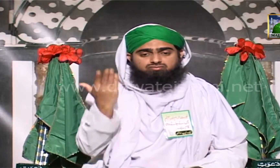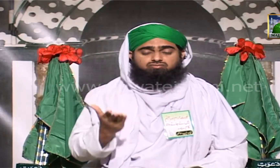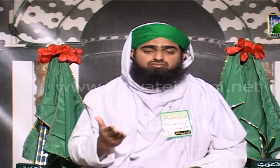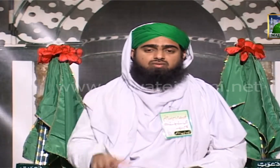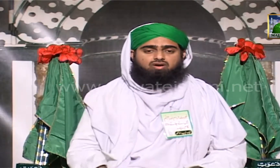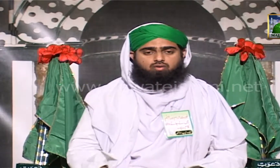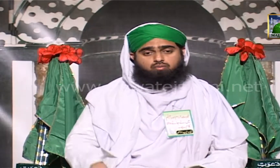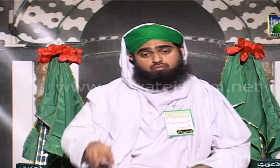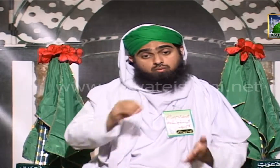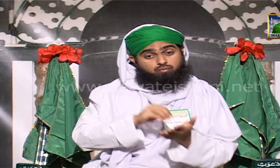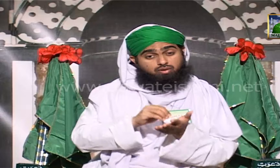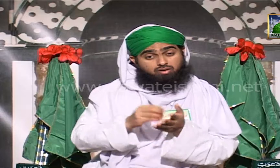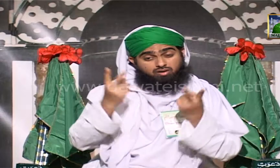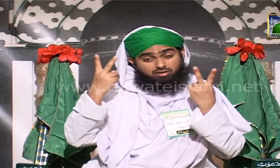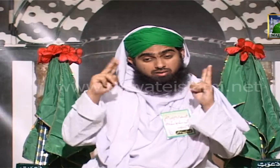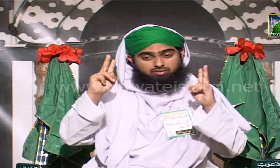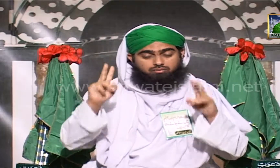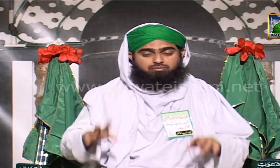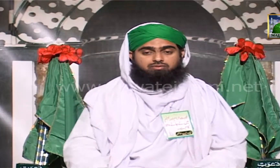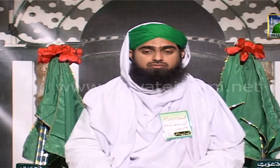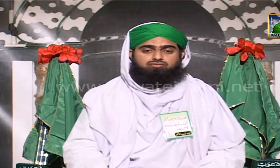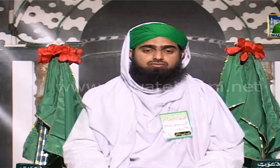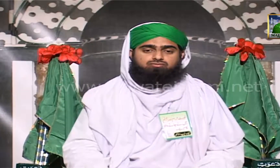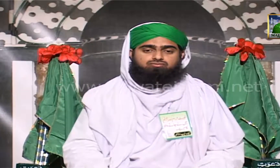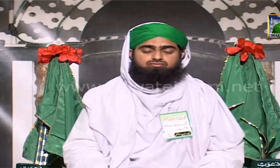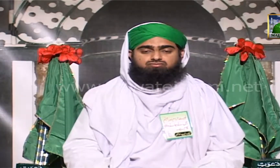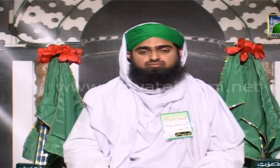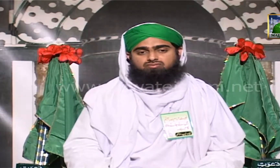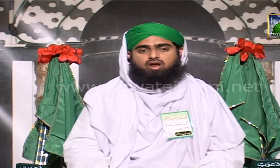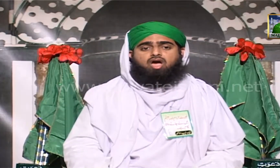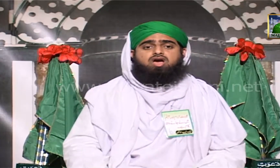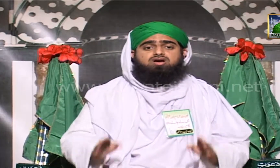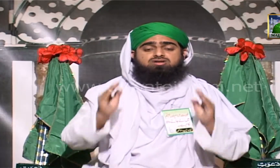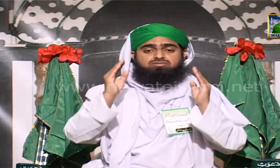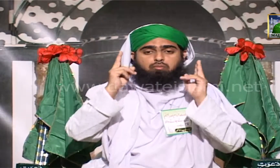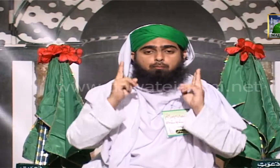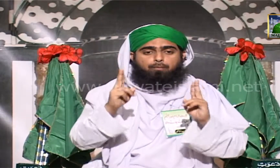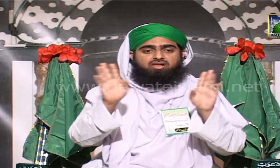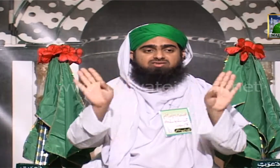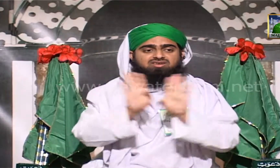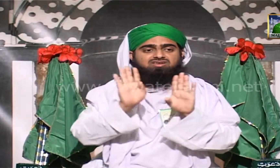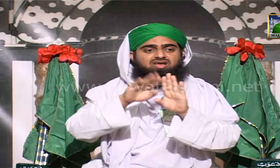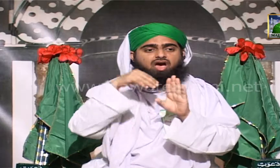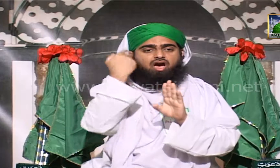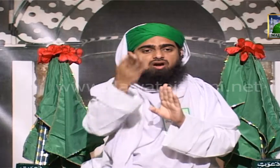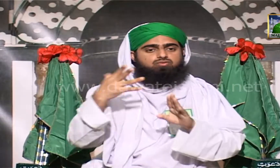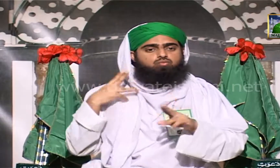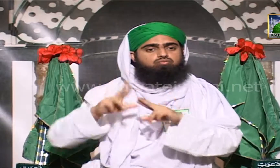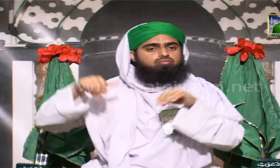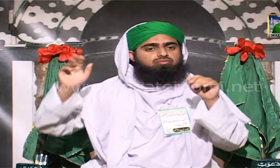بڑی فضیلت سے آپ محروم رہے جو جمعے کو لیٹ آتے کہ دروازے پر فرشتے رجسٹر لے کر